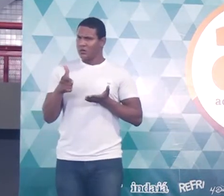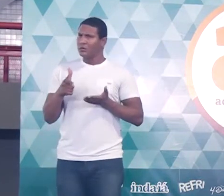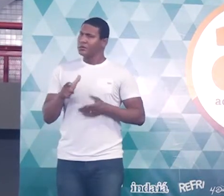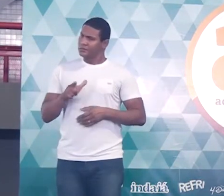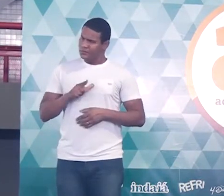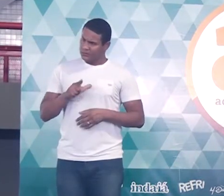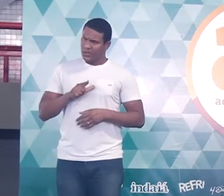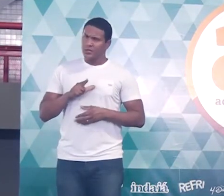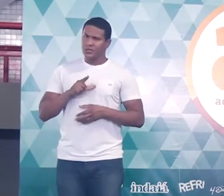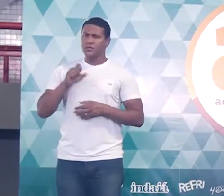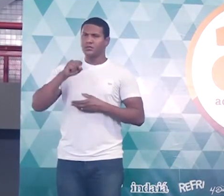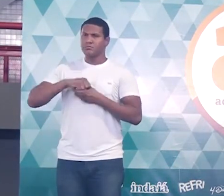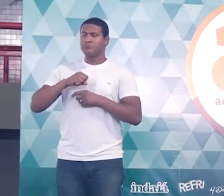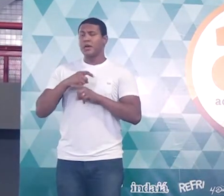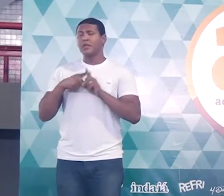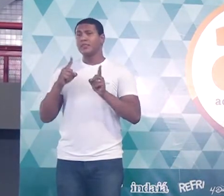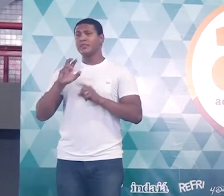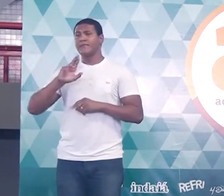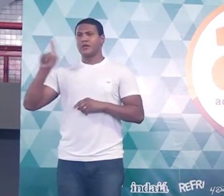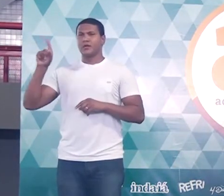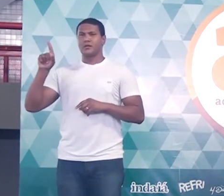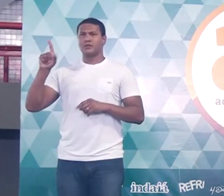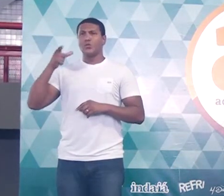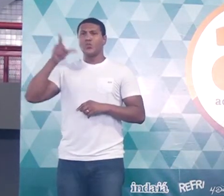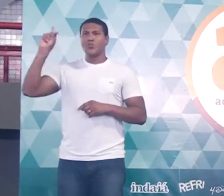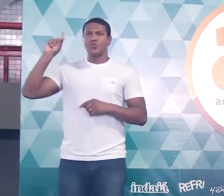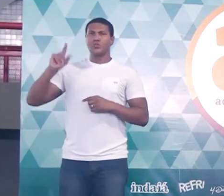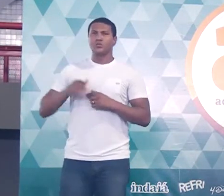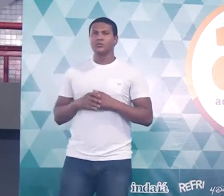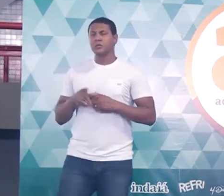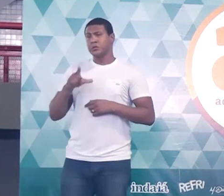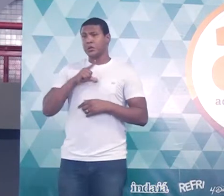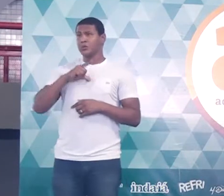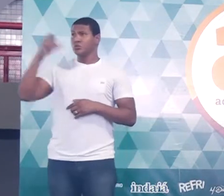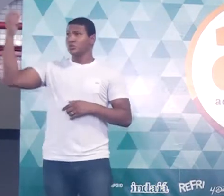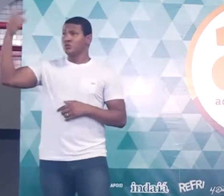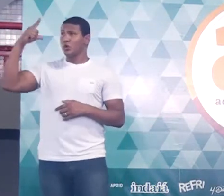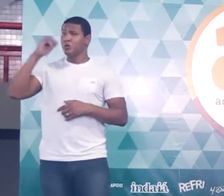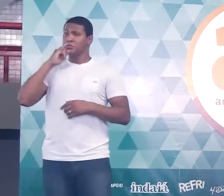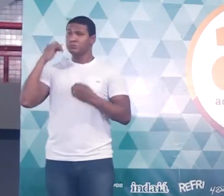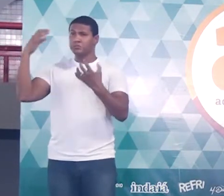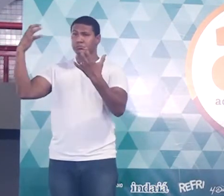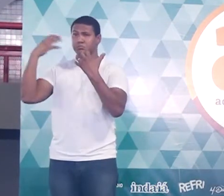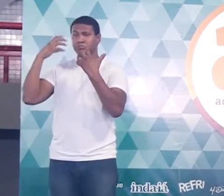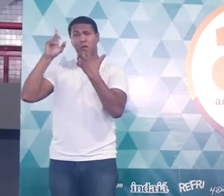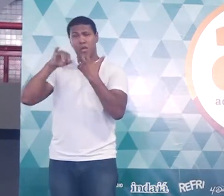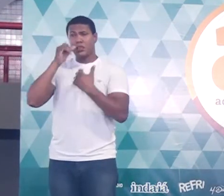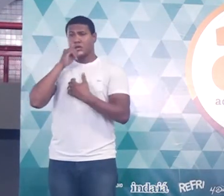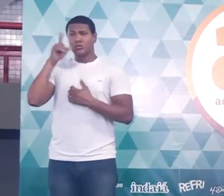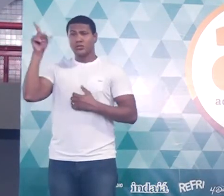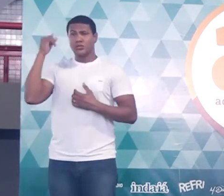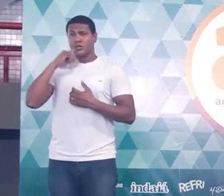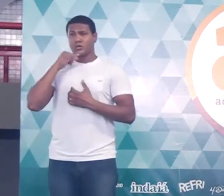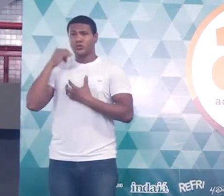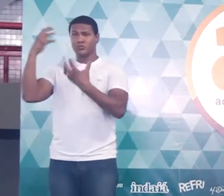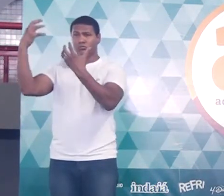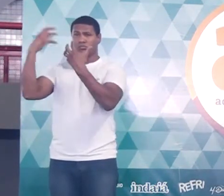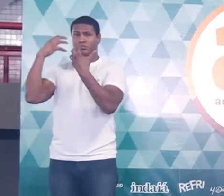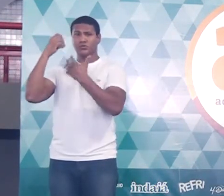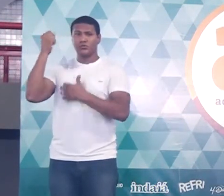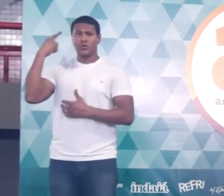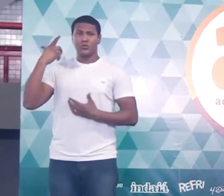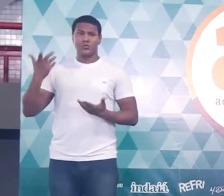que é a radiação. A gente recebe radiação do Sol através de um tipo de energia, uma onda eletromagnética,